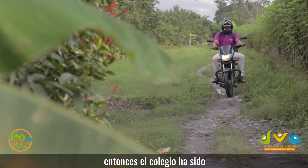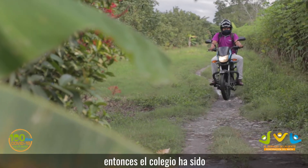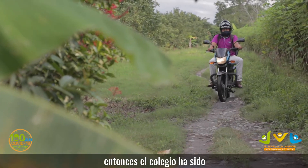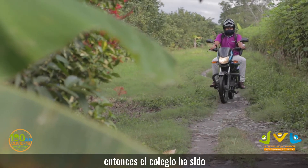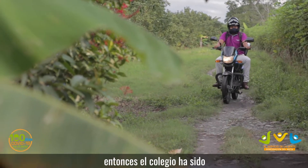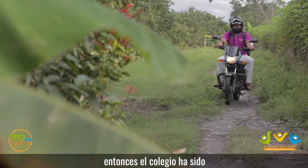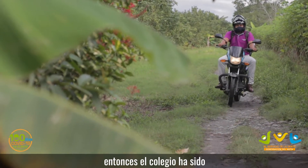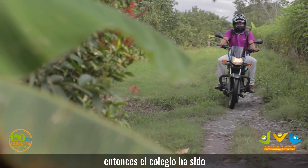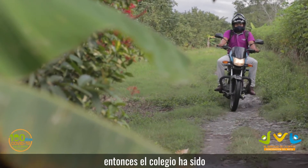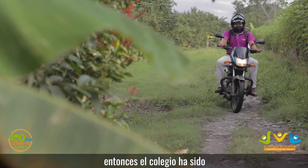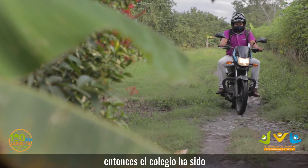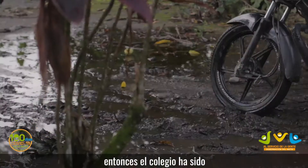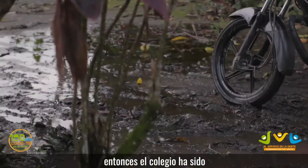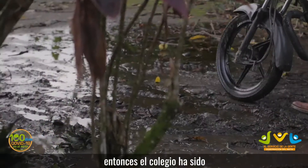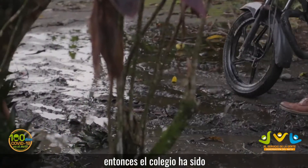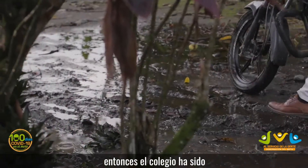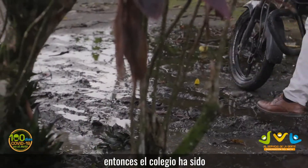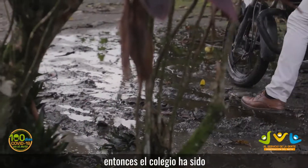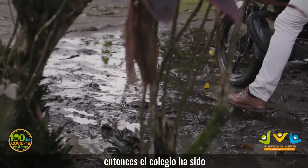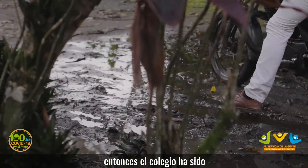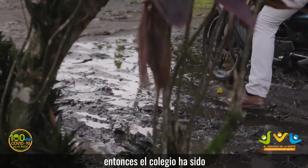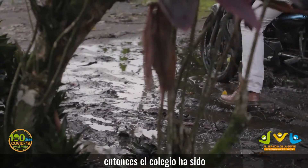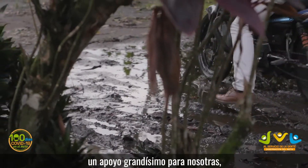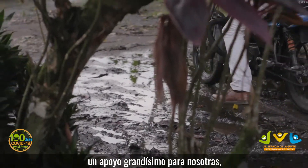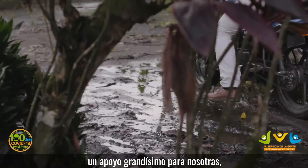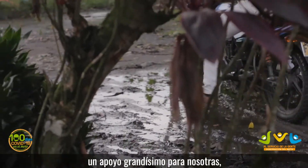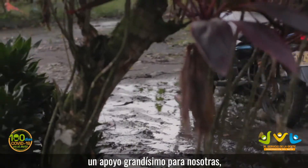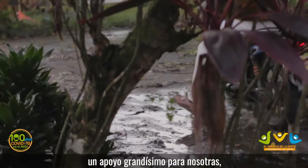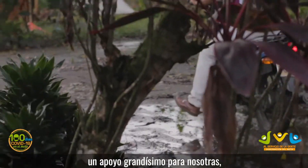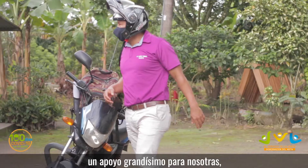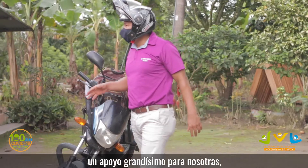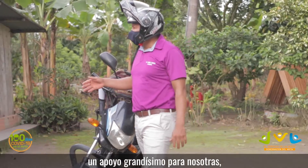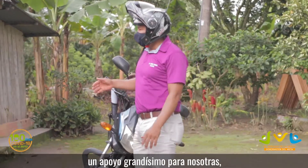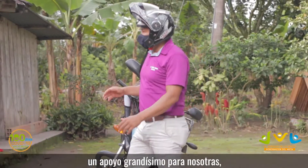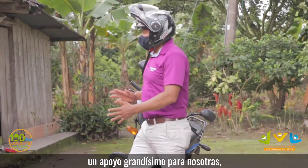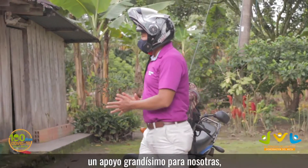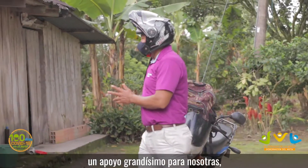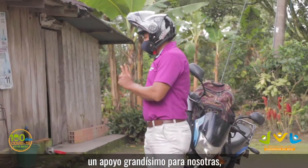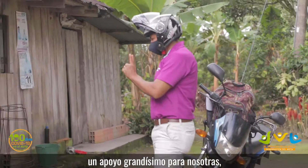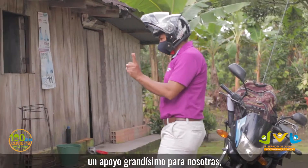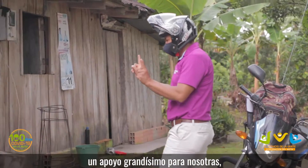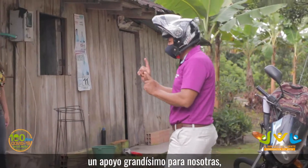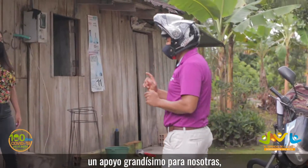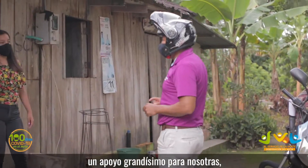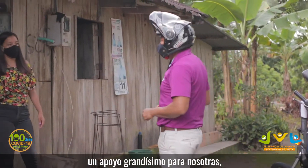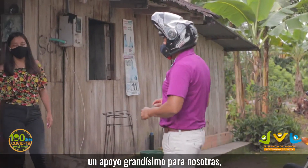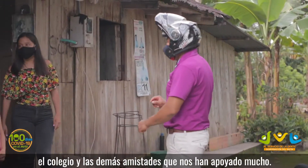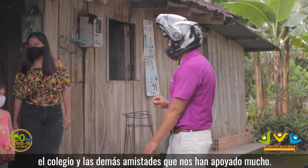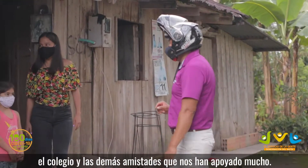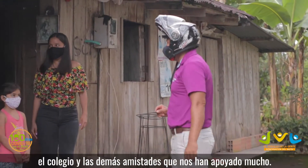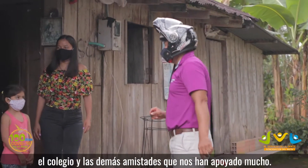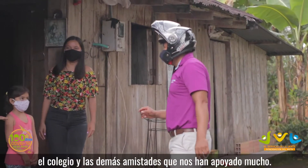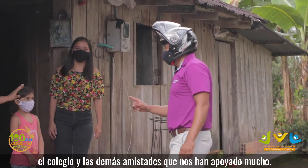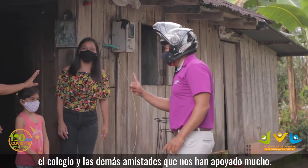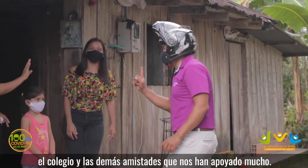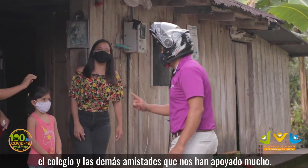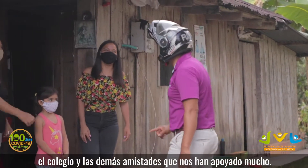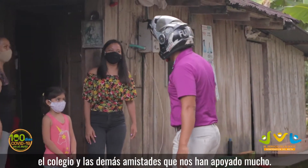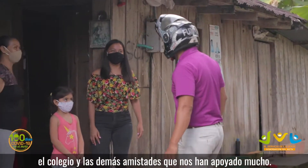Entonces, el colegio ha sido un apoyo grandísimo para nosotras, el colegio y demás